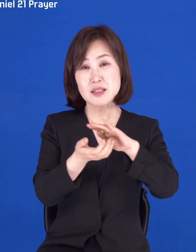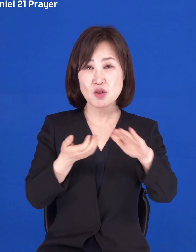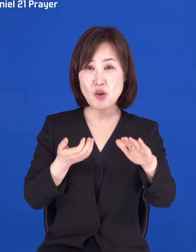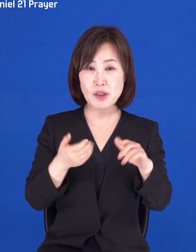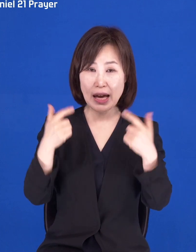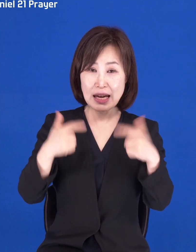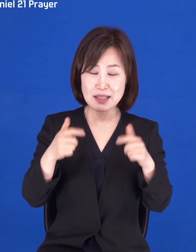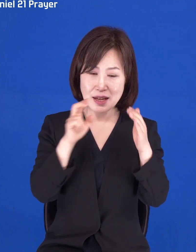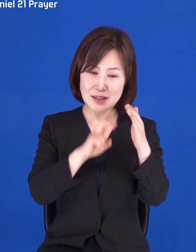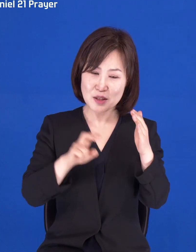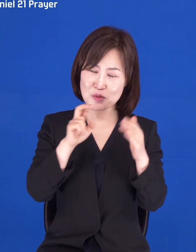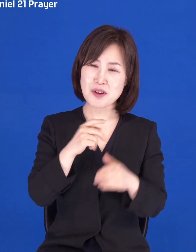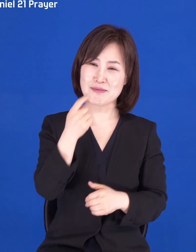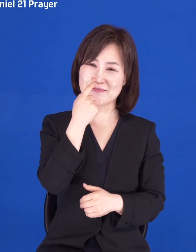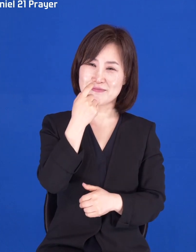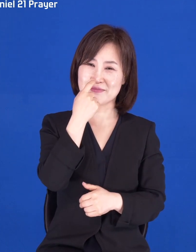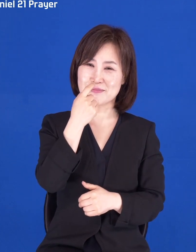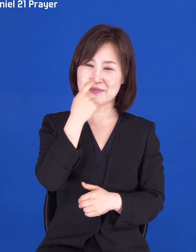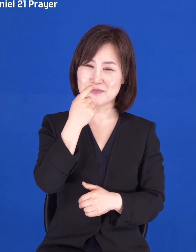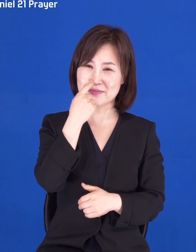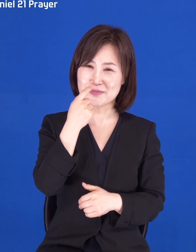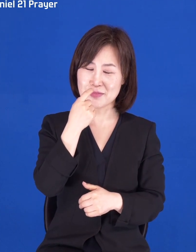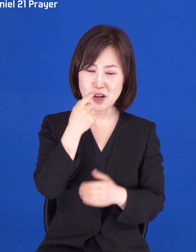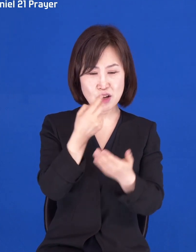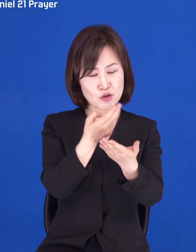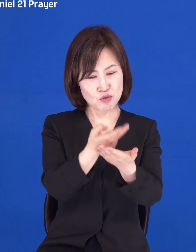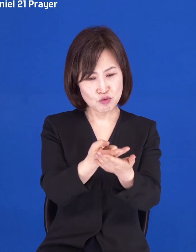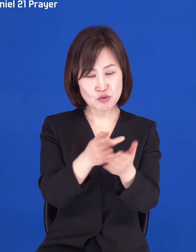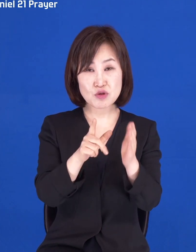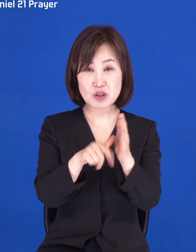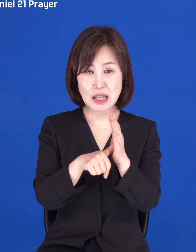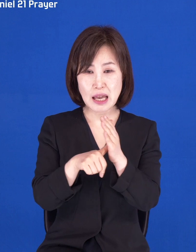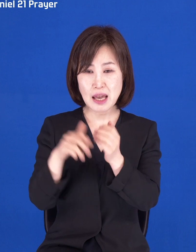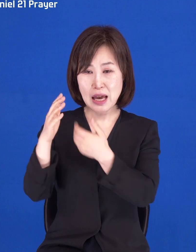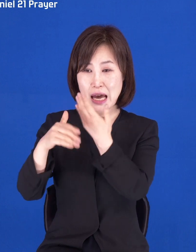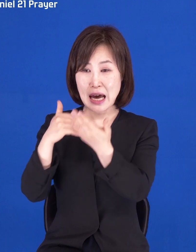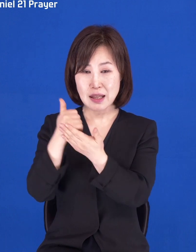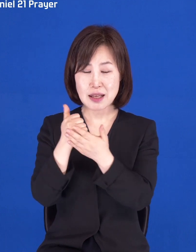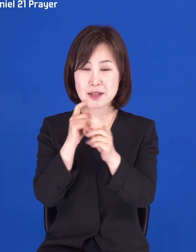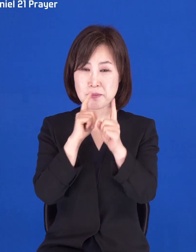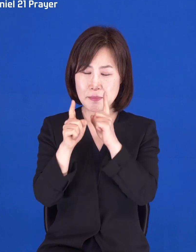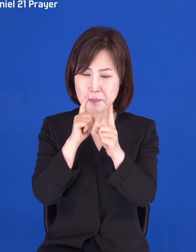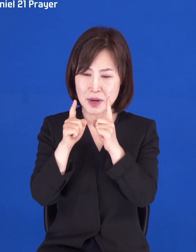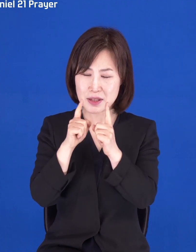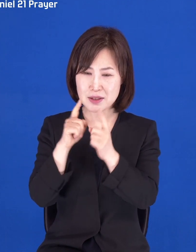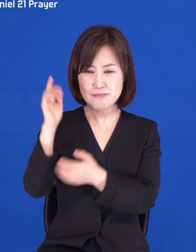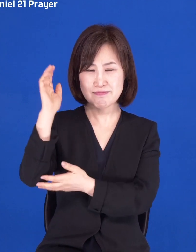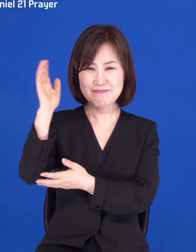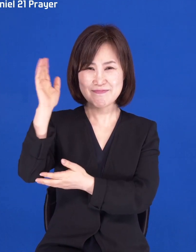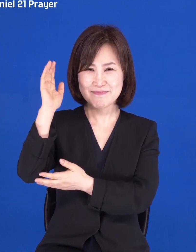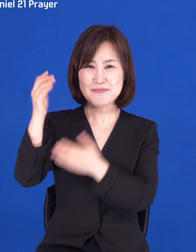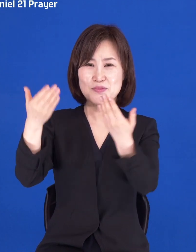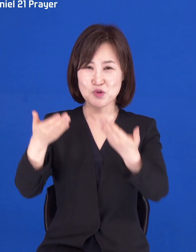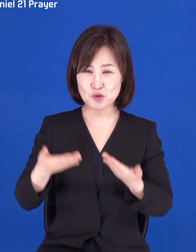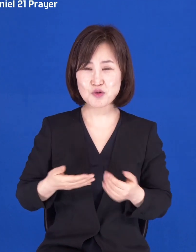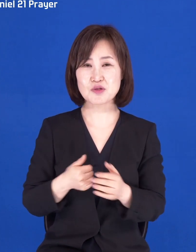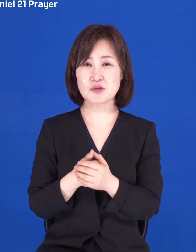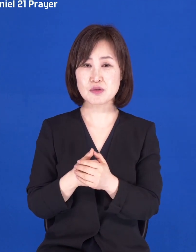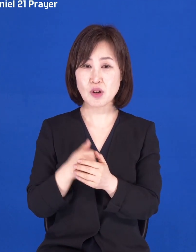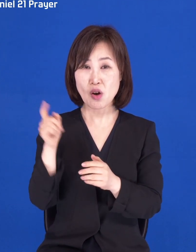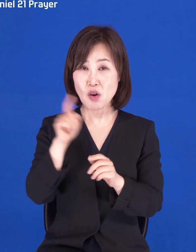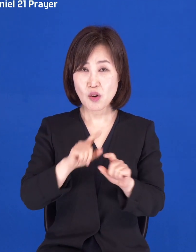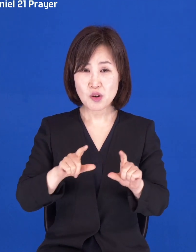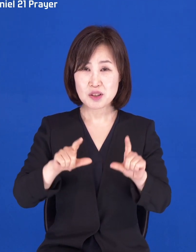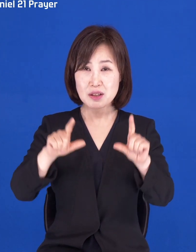찬송가를 배웠고요. 잠자리에 누워서는 하나님의 말씀, 성경 이야기를 들려주셨습니다. 어느